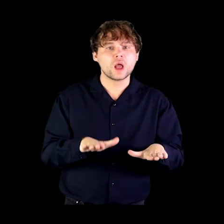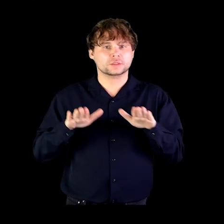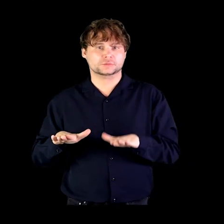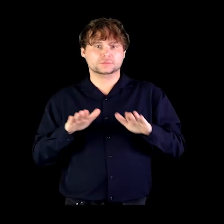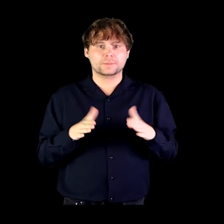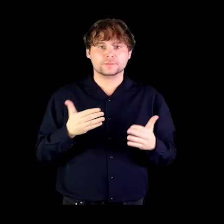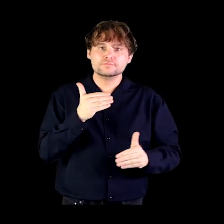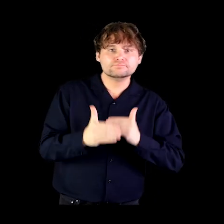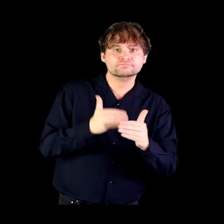Raum irgendwie hält.